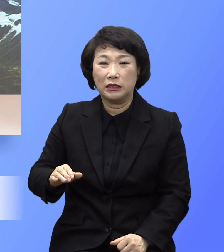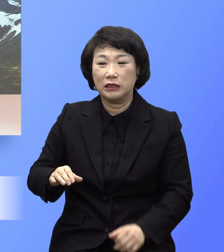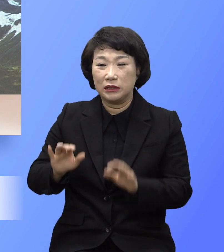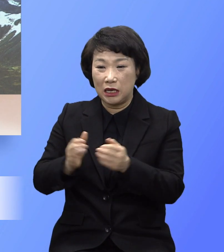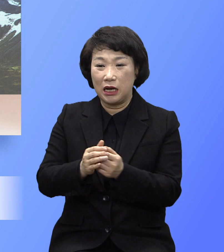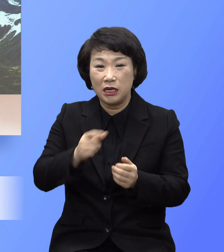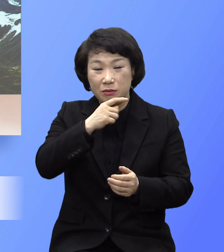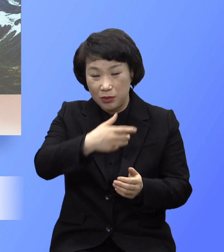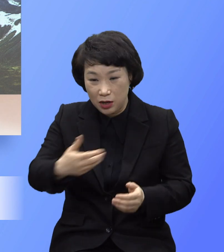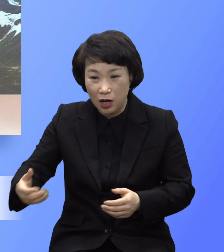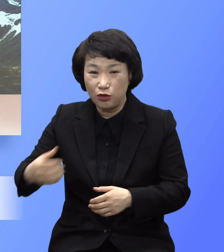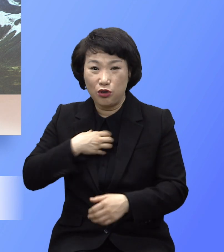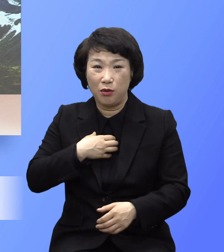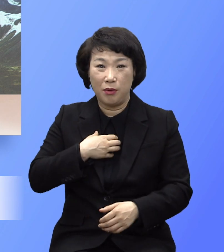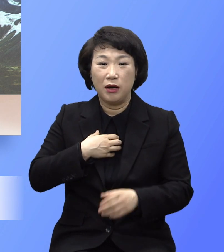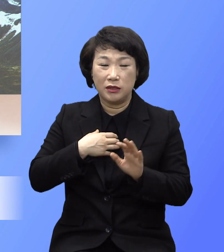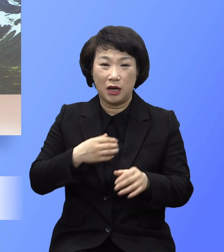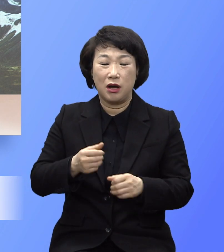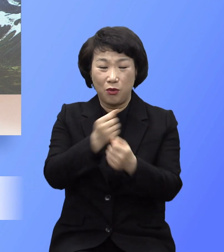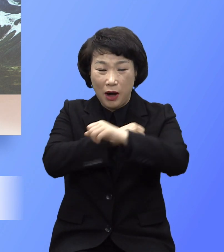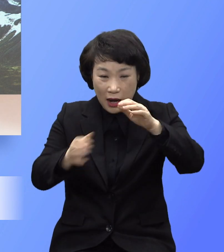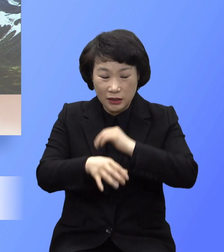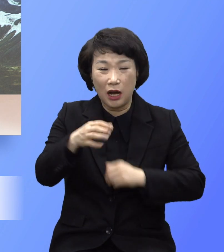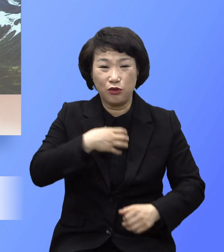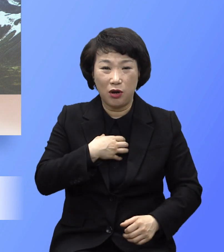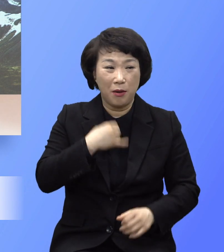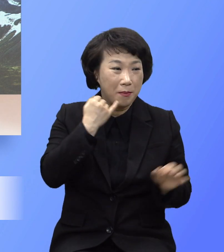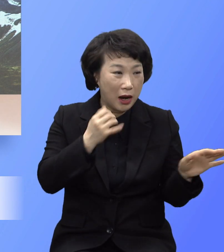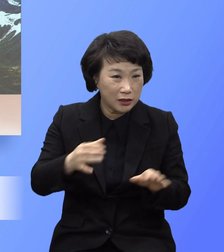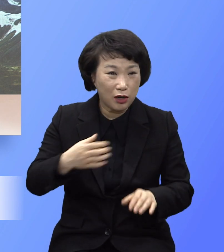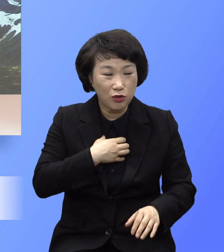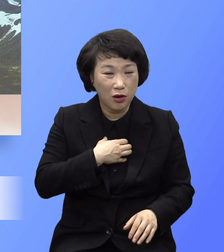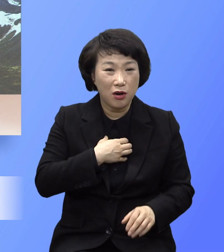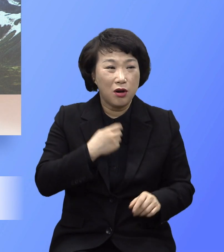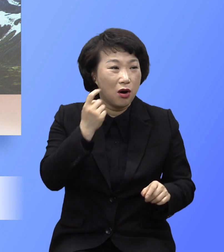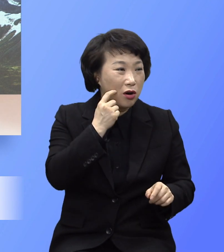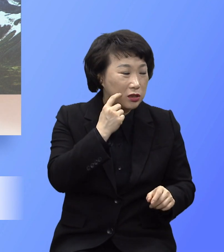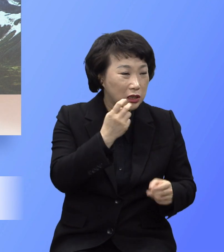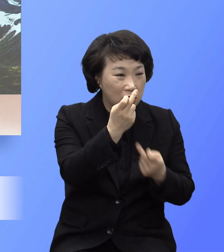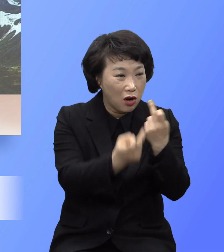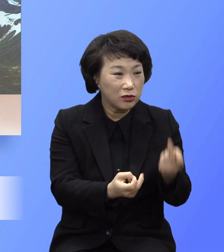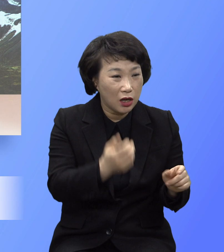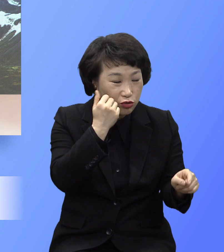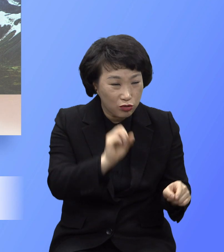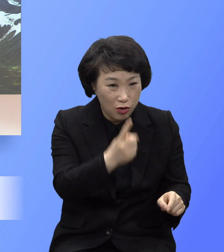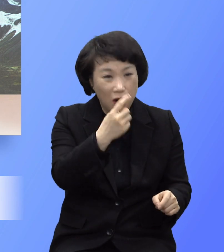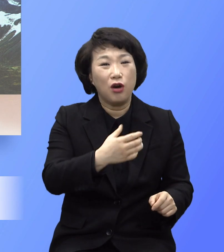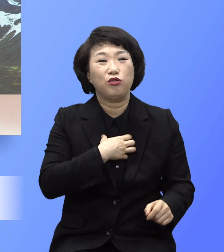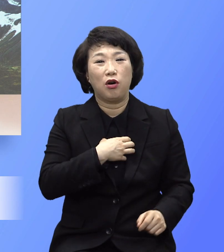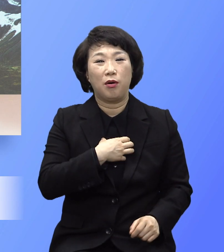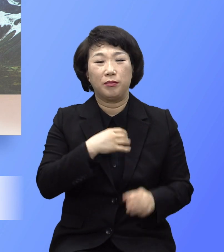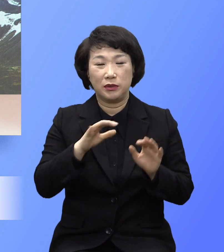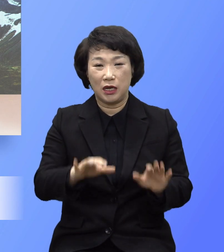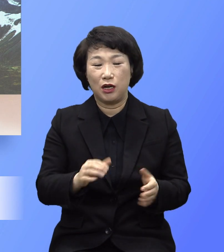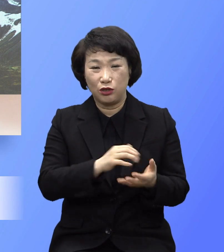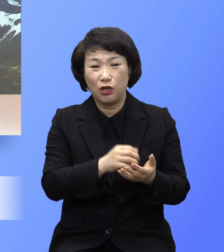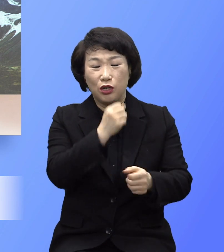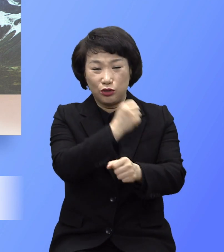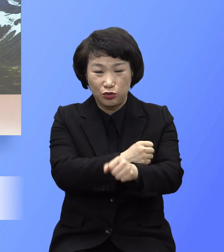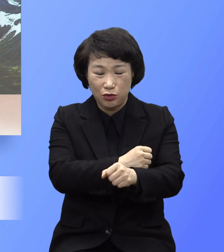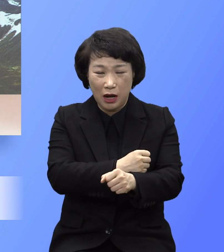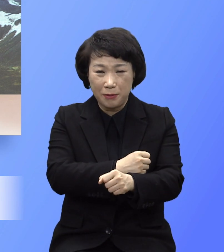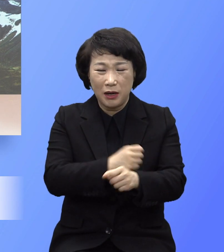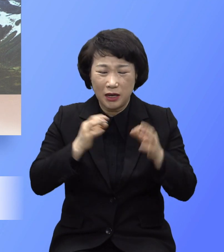신의 위험과 광야의 위험과 바다의 위험과 거짓 형제 중에 위험과 그리고